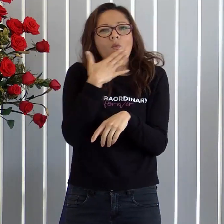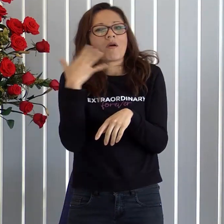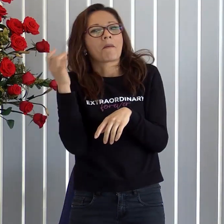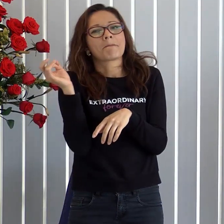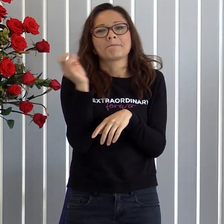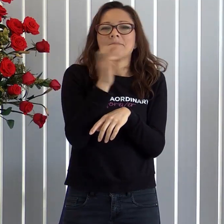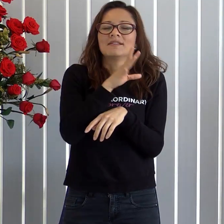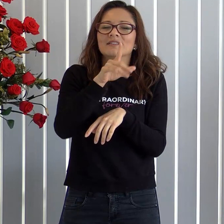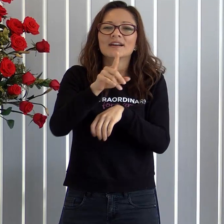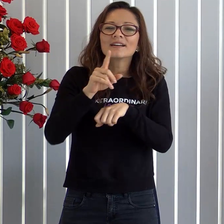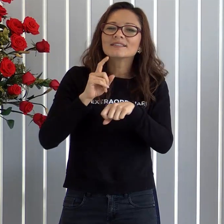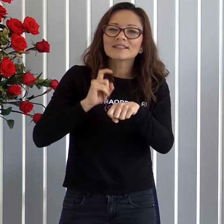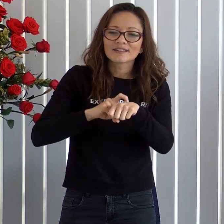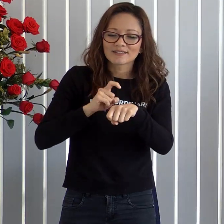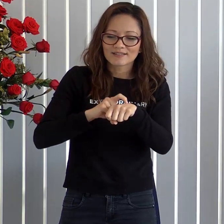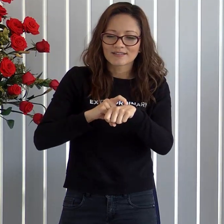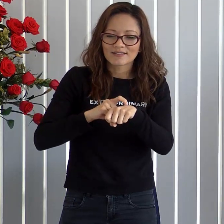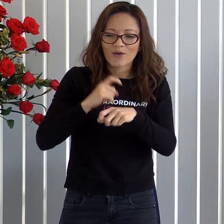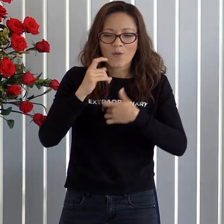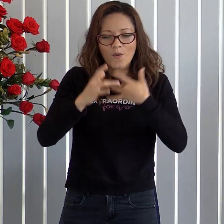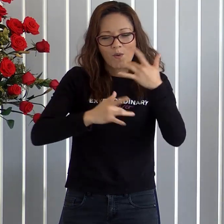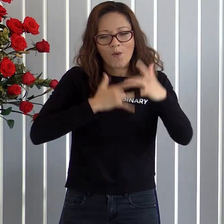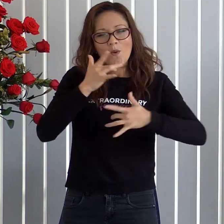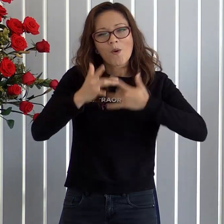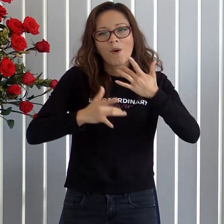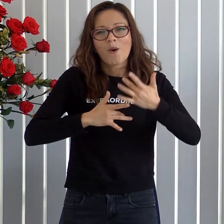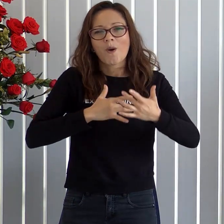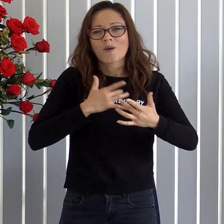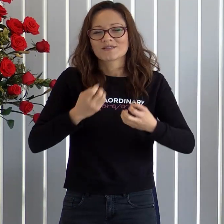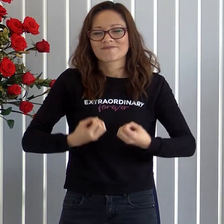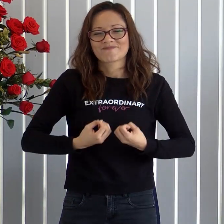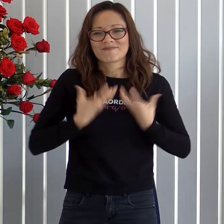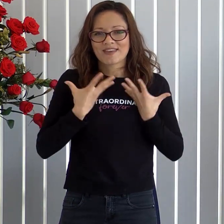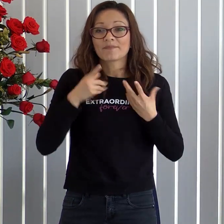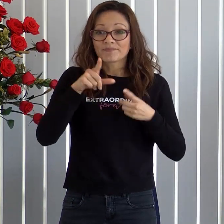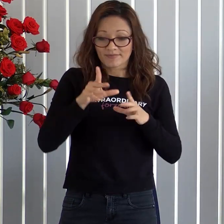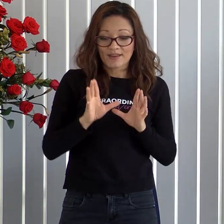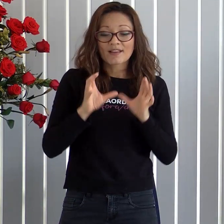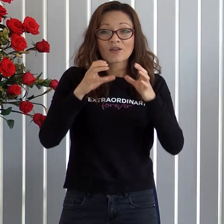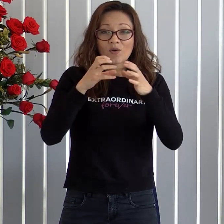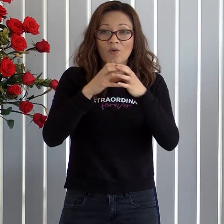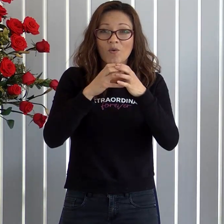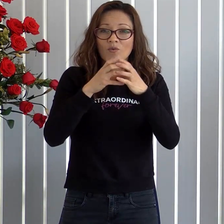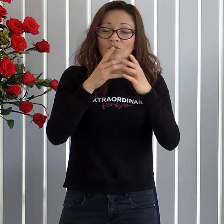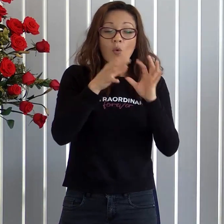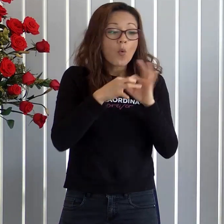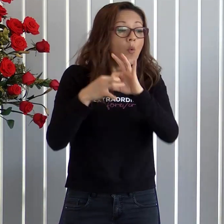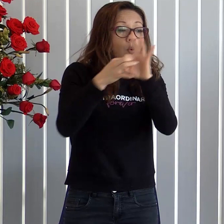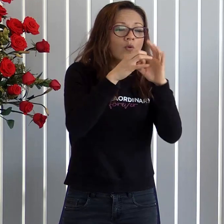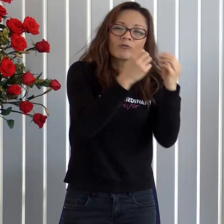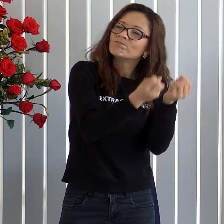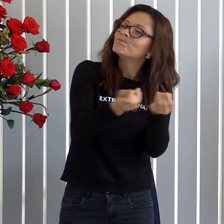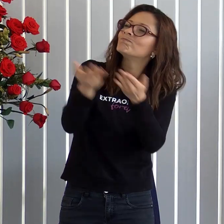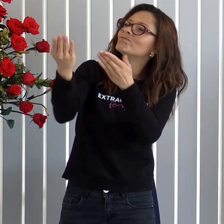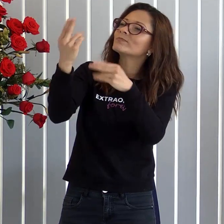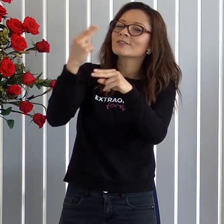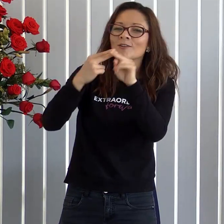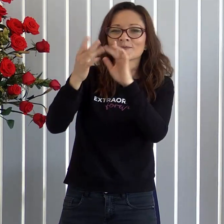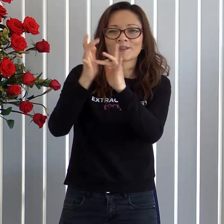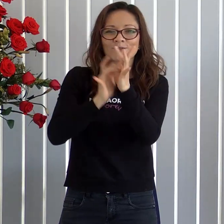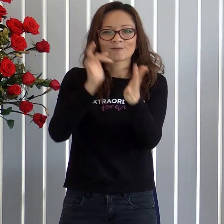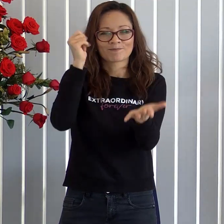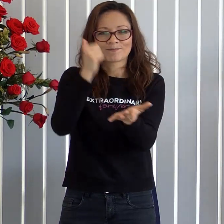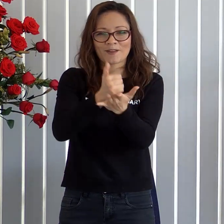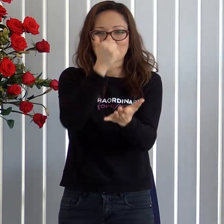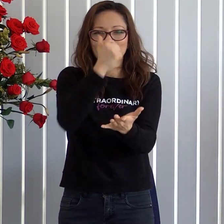este tiempo, Señor, el cual es el gozo de nuestra existencia y este culto que podemos rendir juntos en el nombre de Jesús.